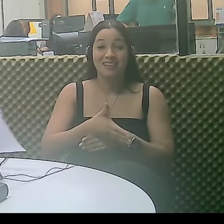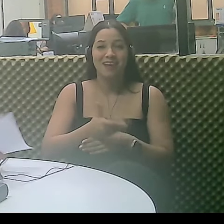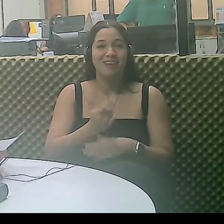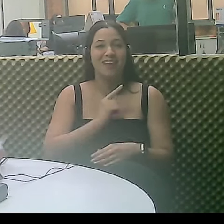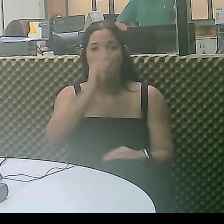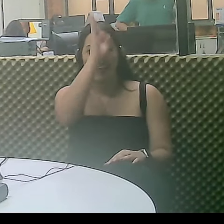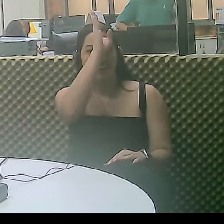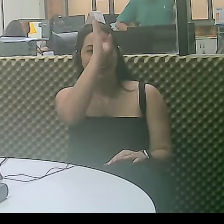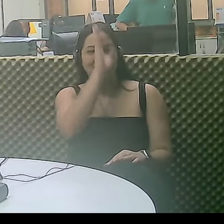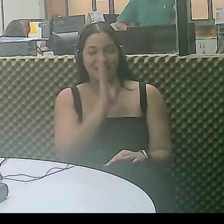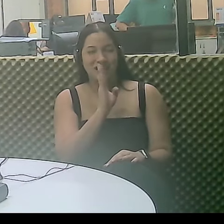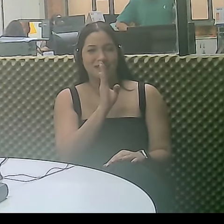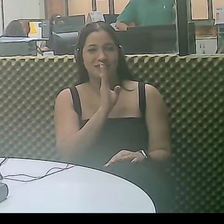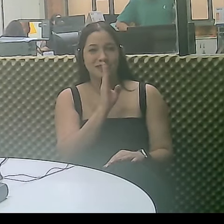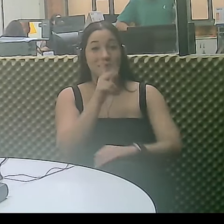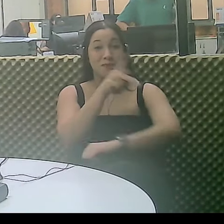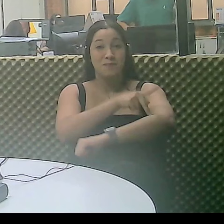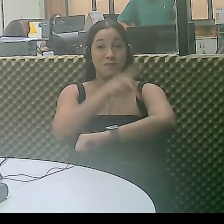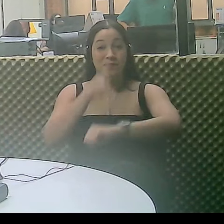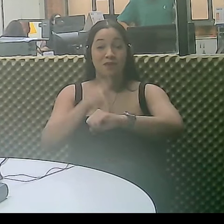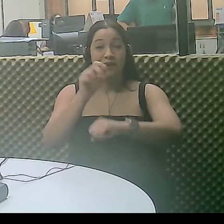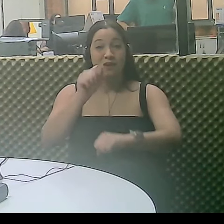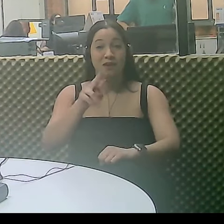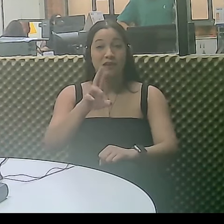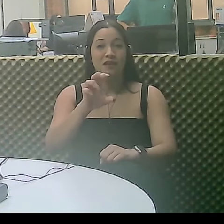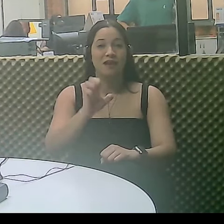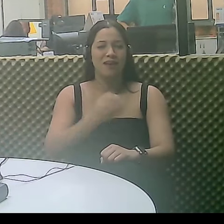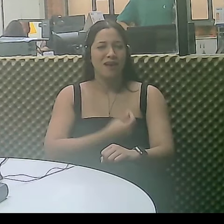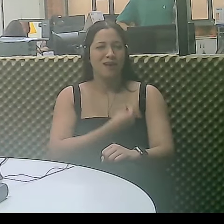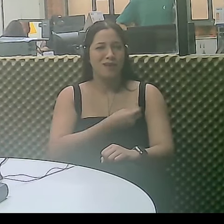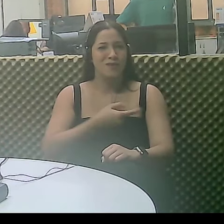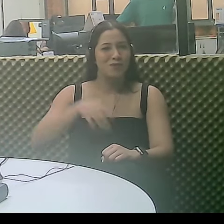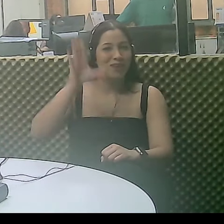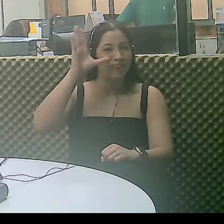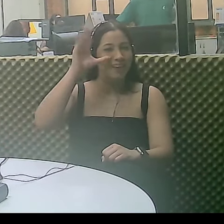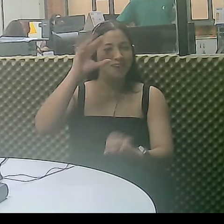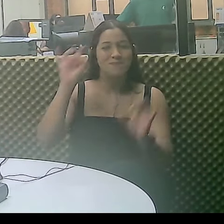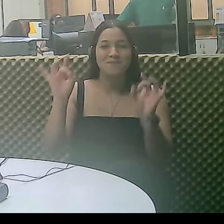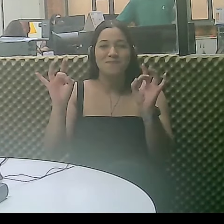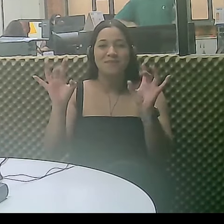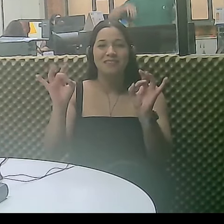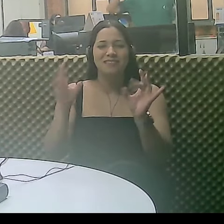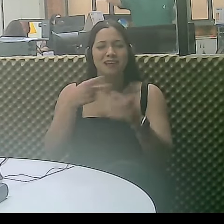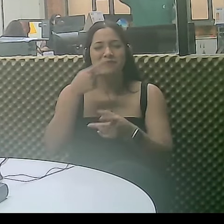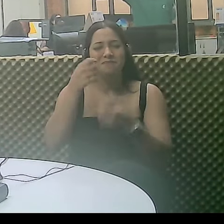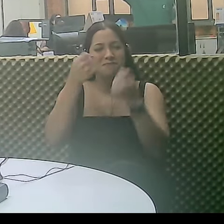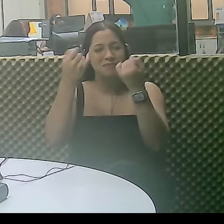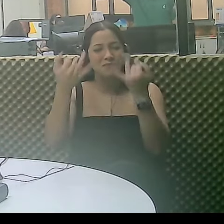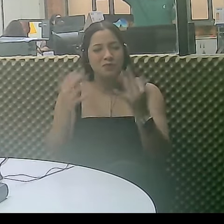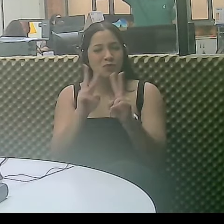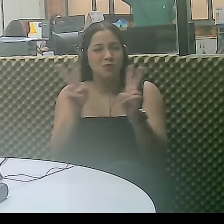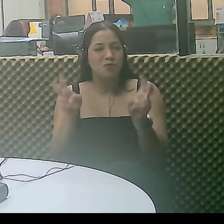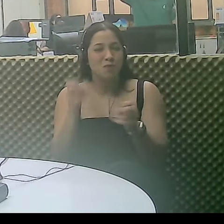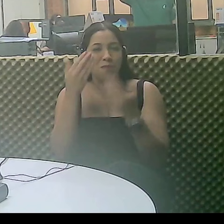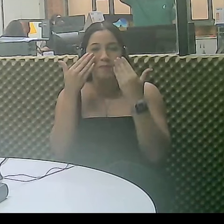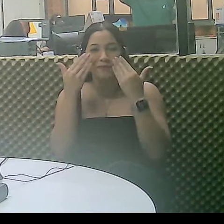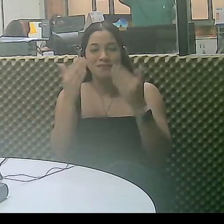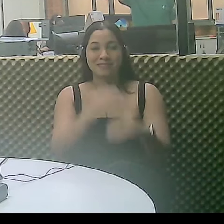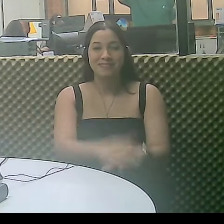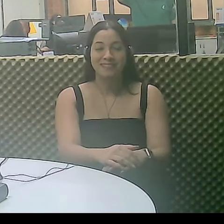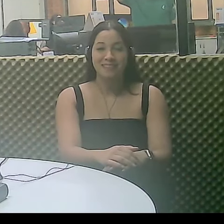foi gratuita. A pedagoga Andrea Velasco foi prestigiar este momento especial e falou um pouco sobre o concerto.